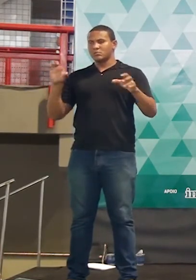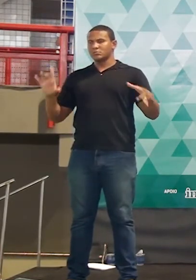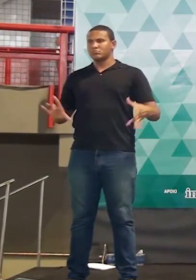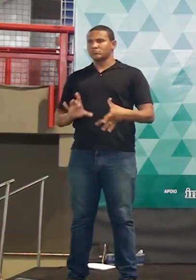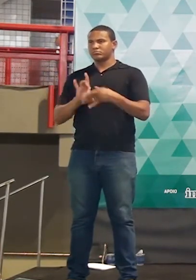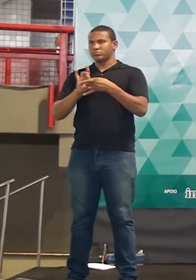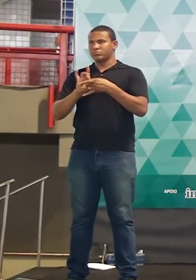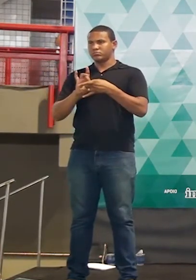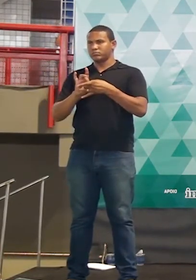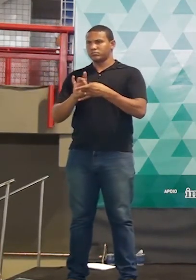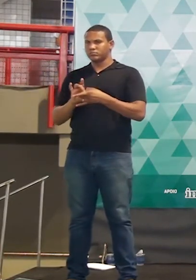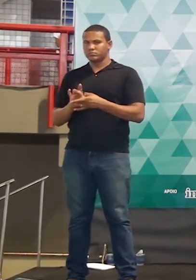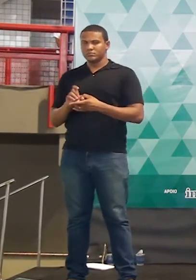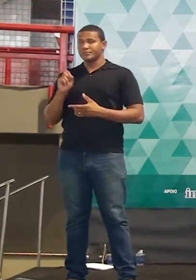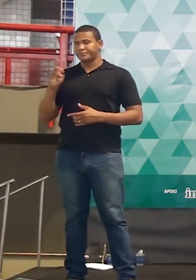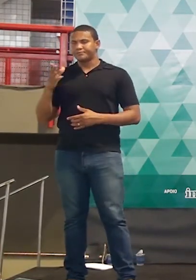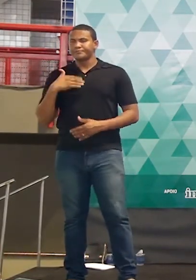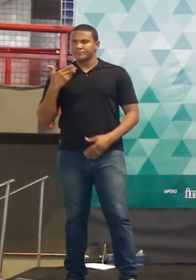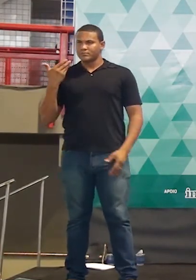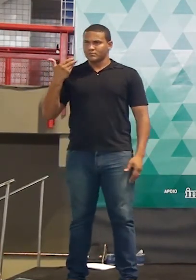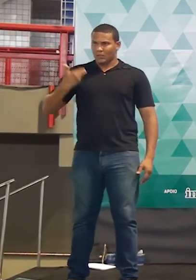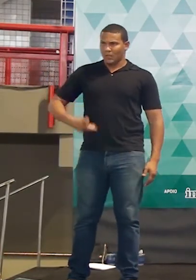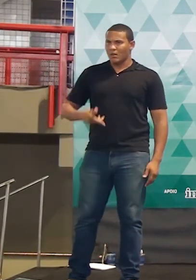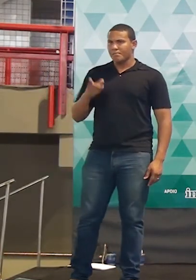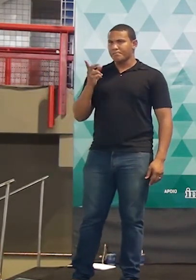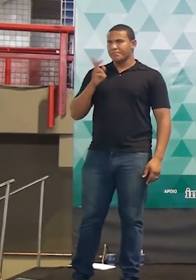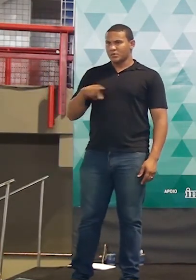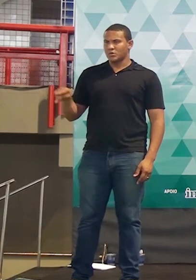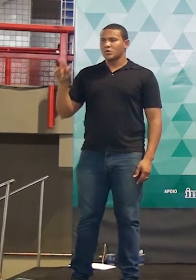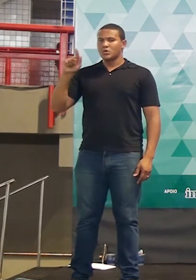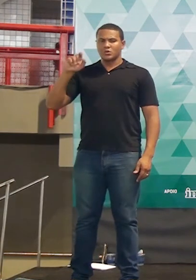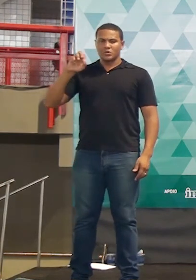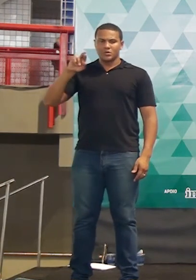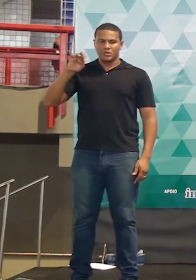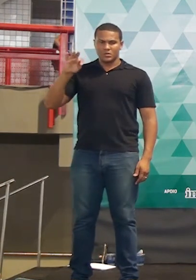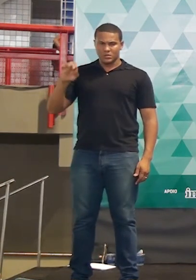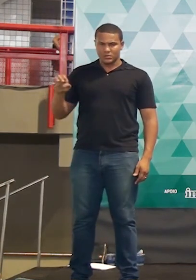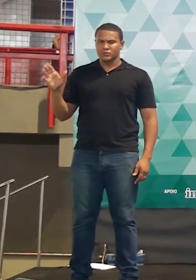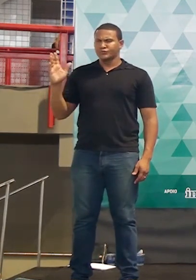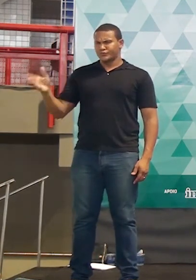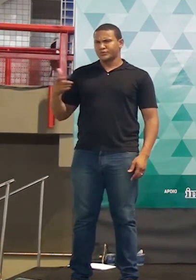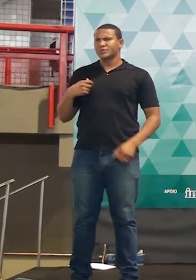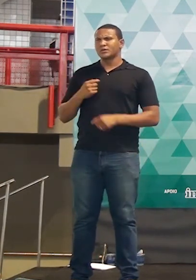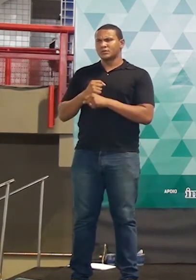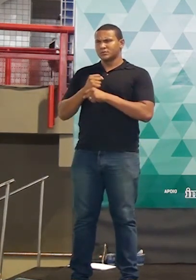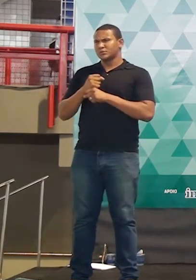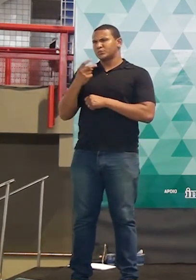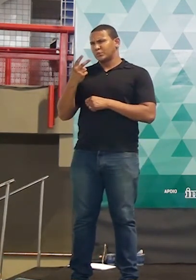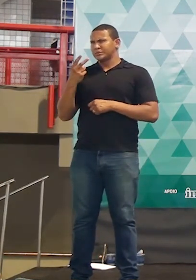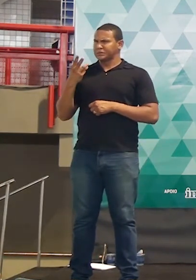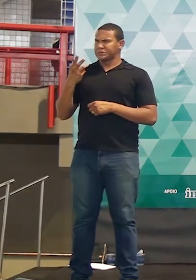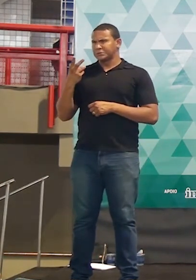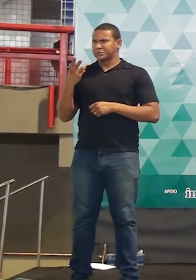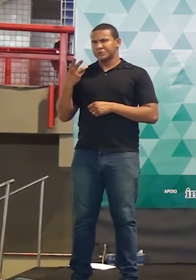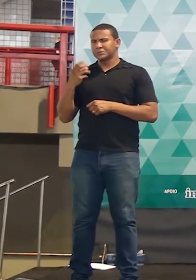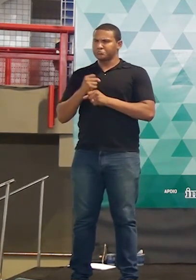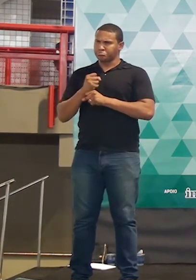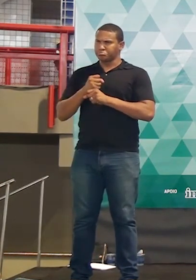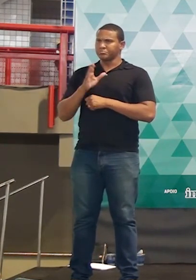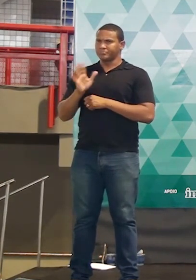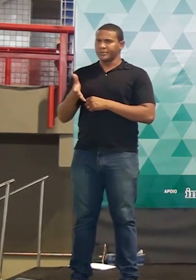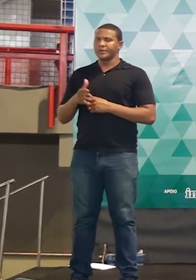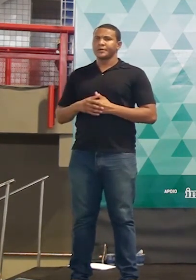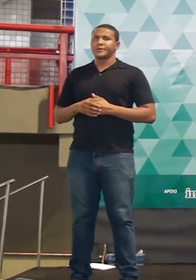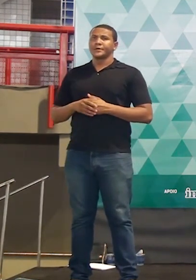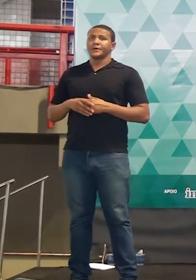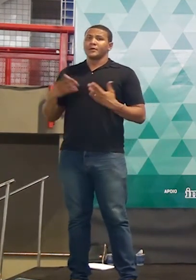eu disse. Eu sou a professora Gorete Cavalcante, eu já trabalho na Academia Enem já há uns 2, 3 anos. E eu